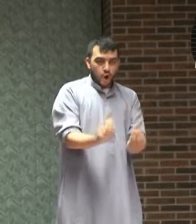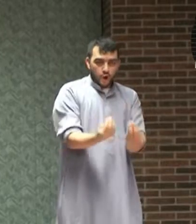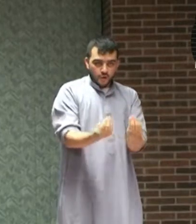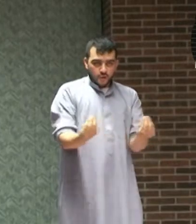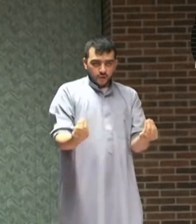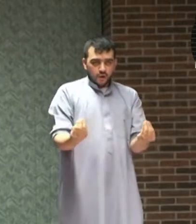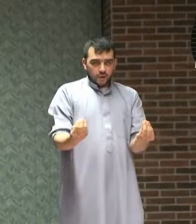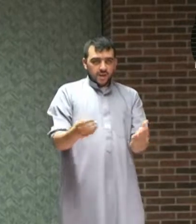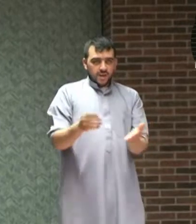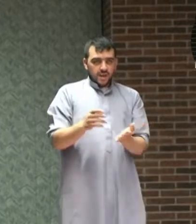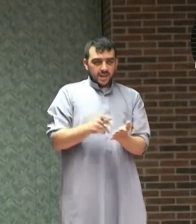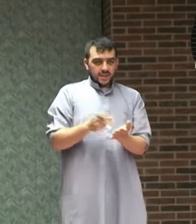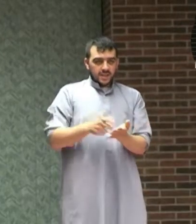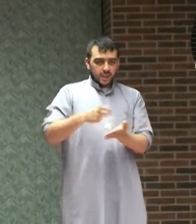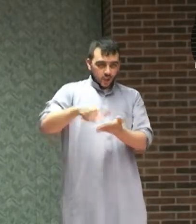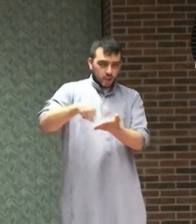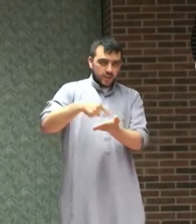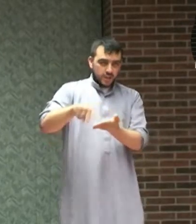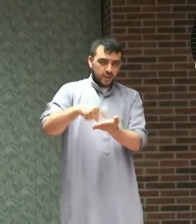Évidemment,